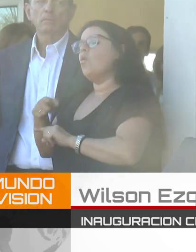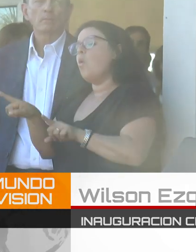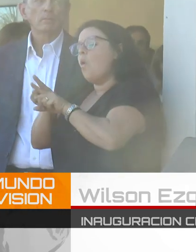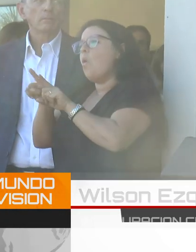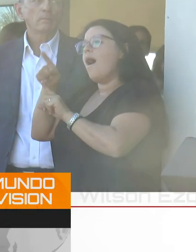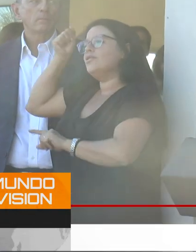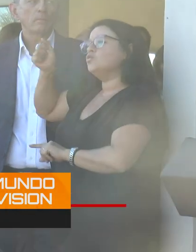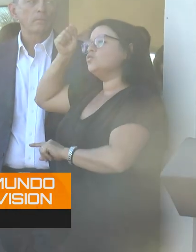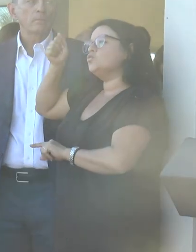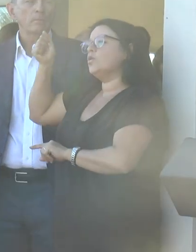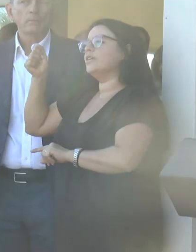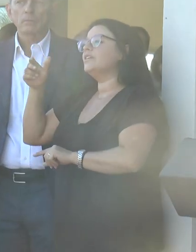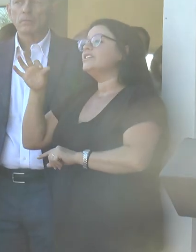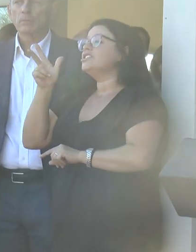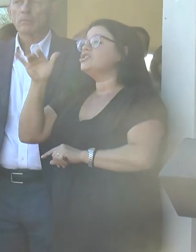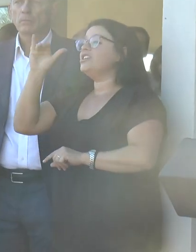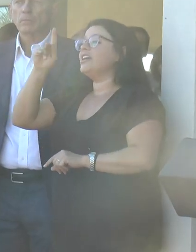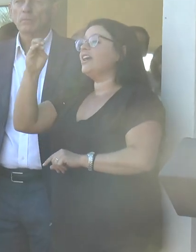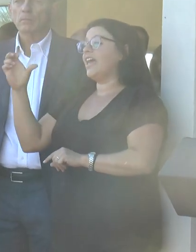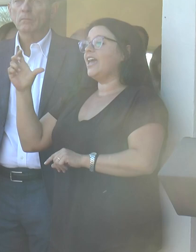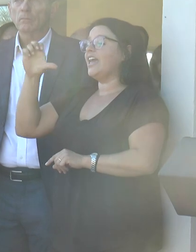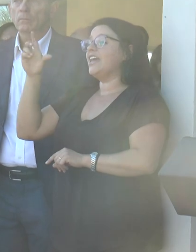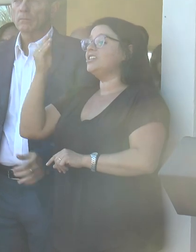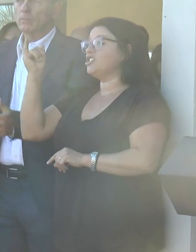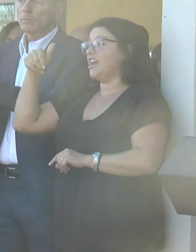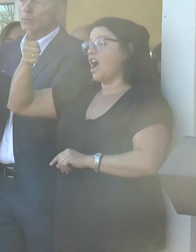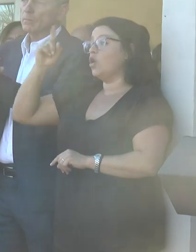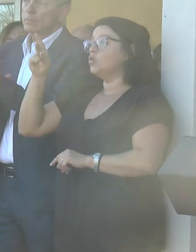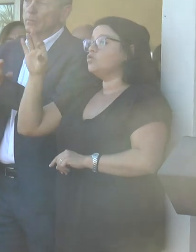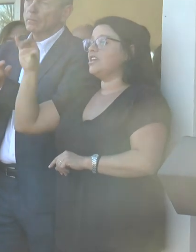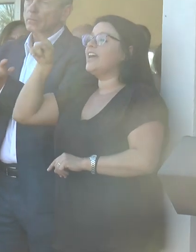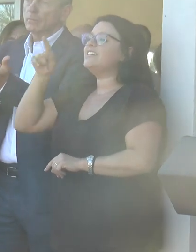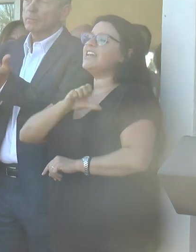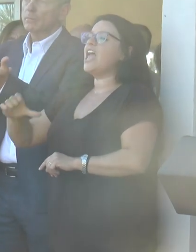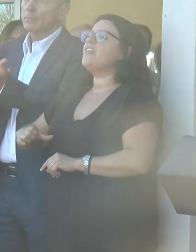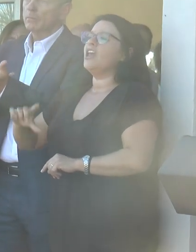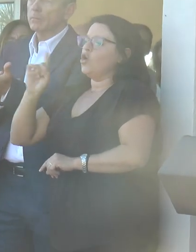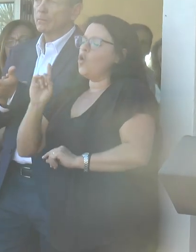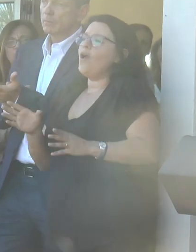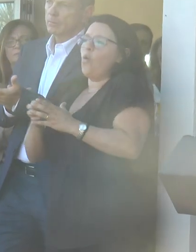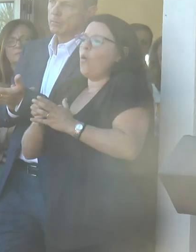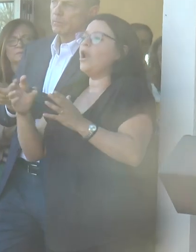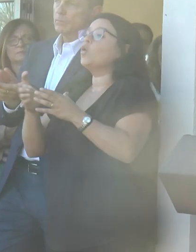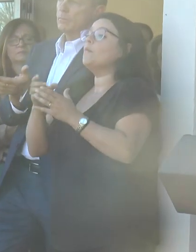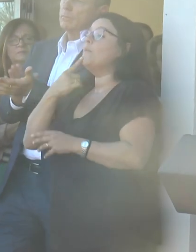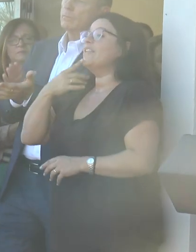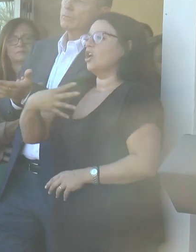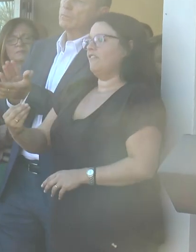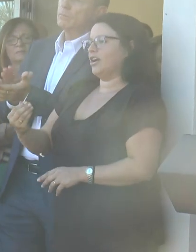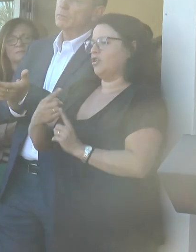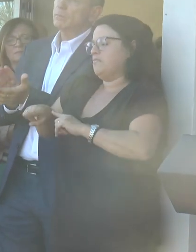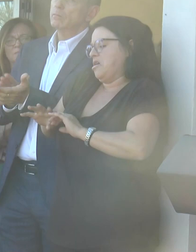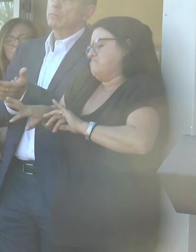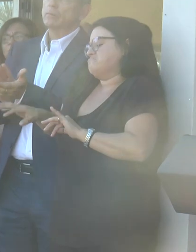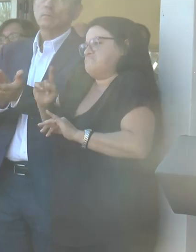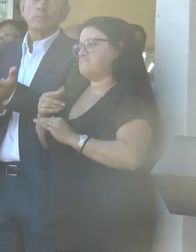y estuvo, que Yiki Yanagucía, la edil, que no es de mi partido político, pero que las cosas cuando son